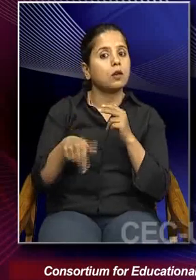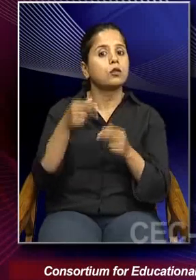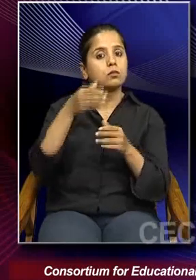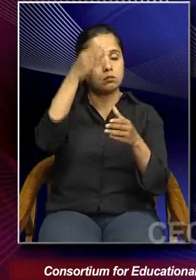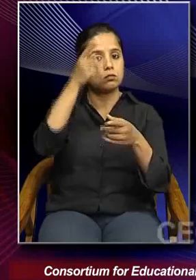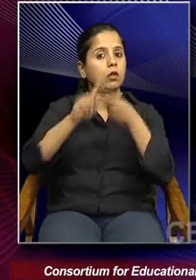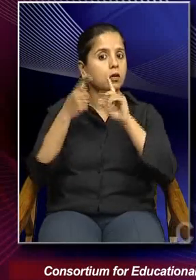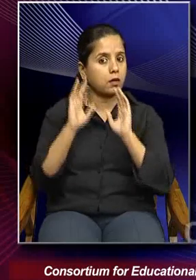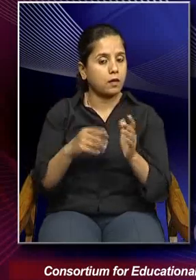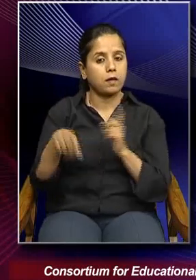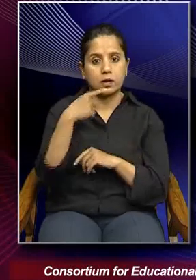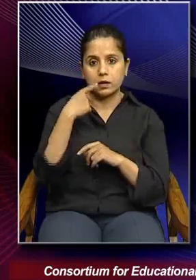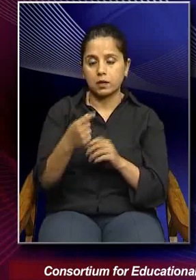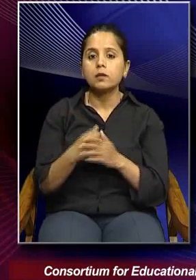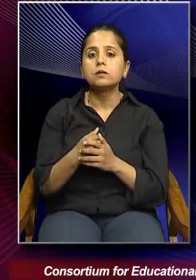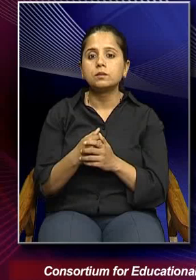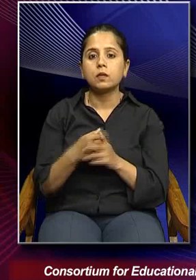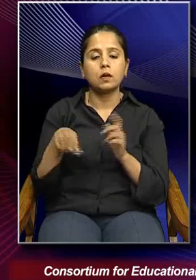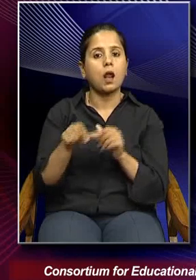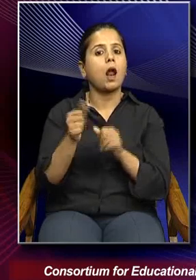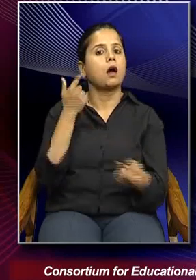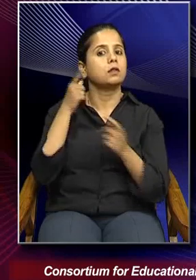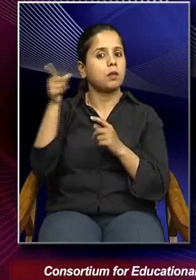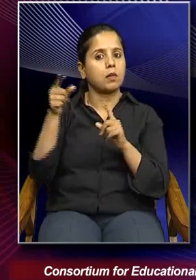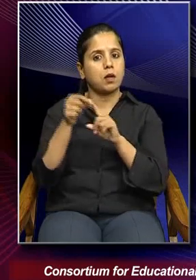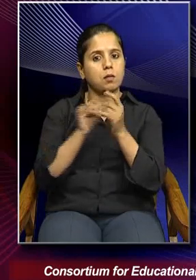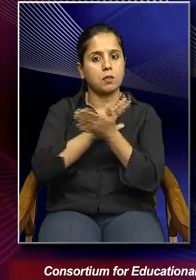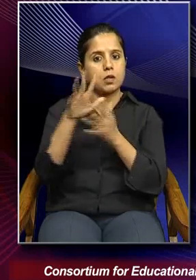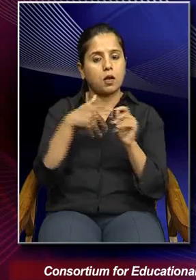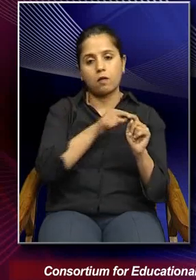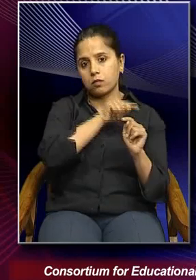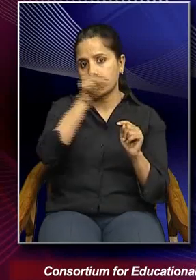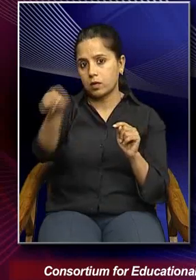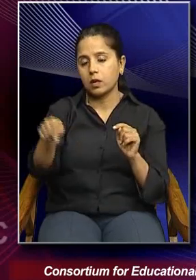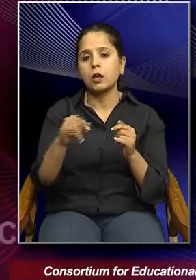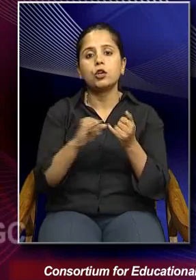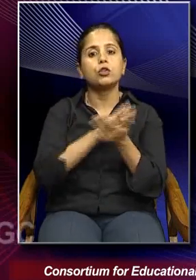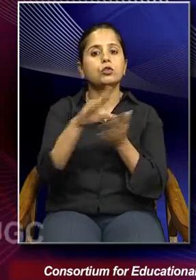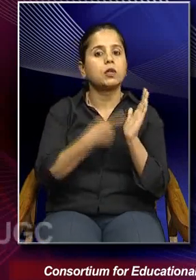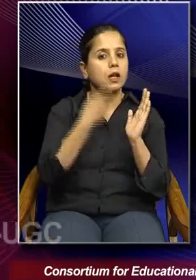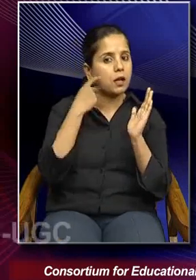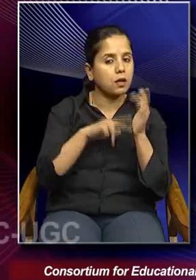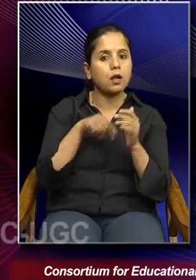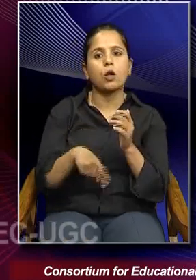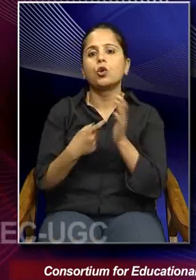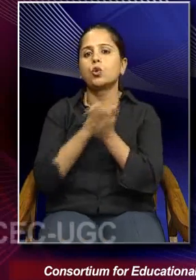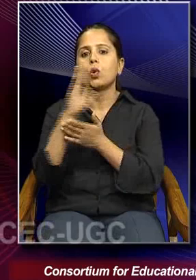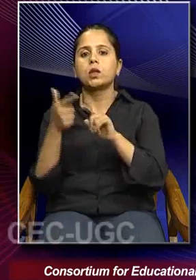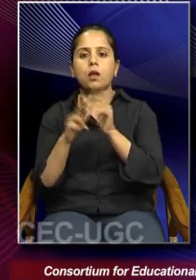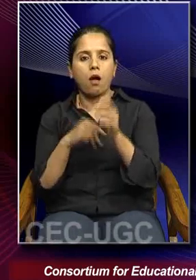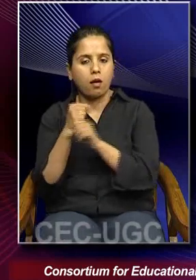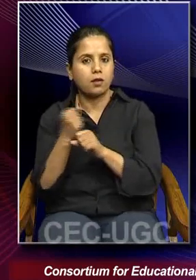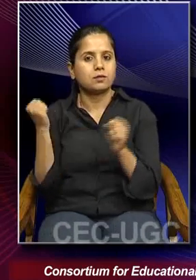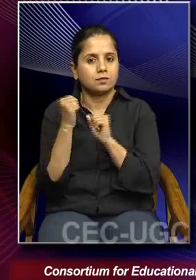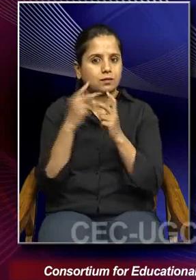यावर रहेगा याद और असम से पेशावर तक की यात्रा श्रीनगर कुल्लू मनाली रोहतांग आदि की यात्रा